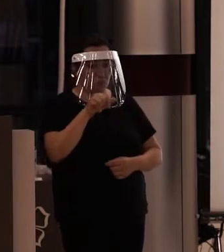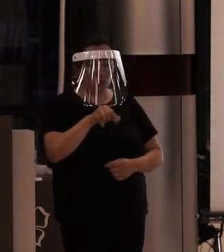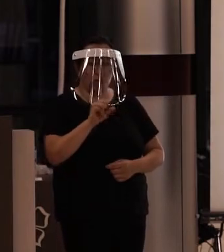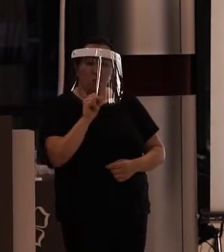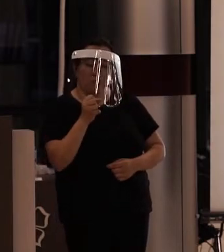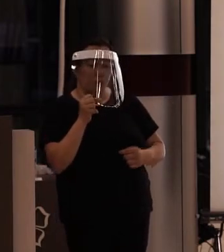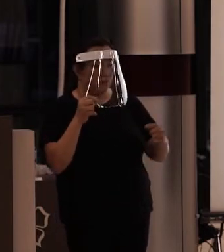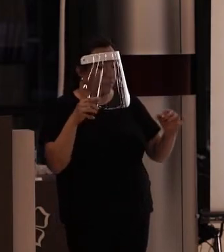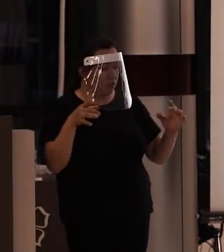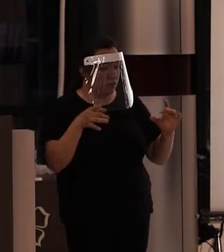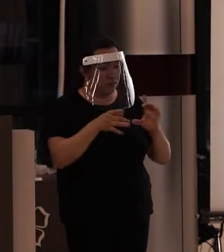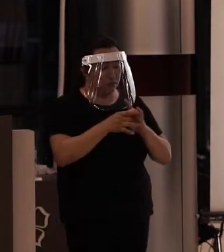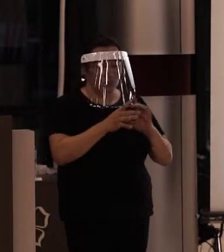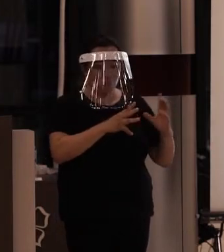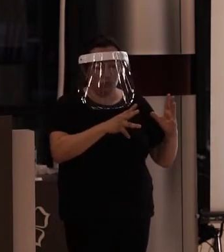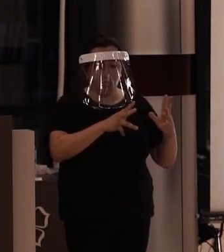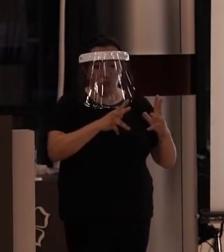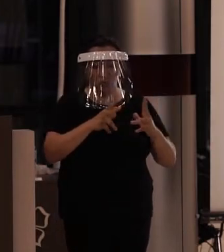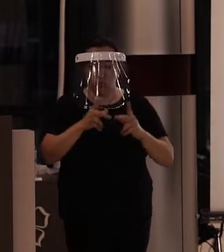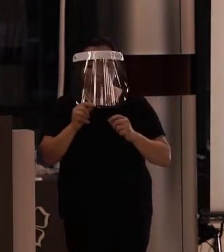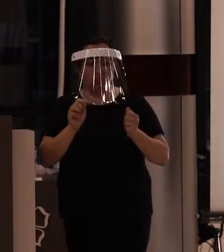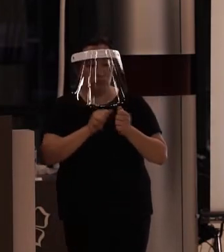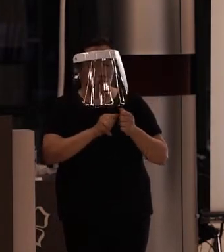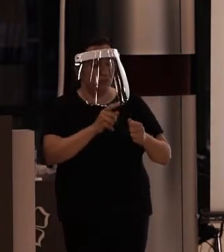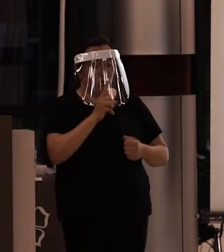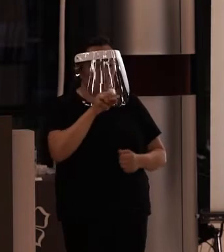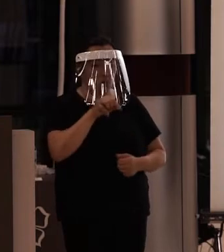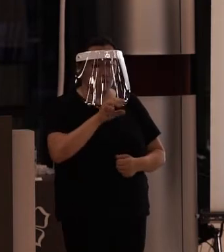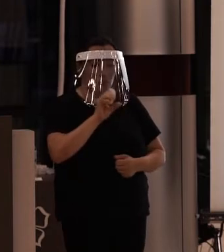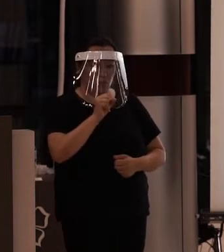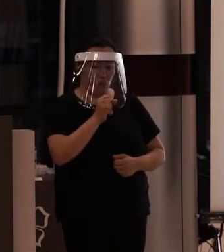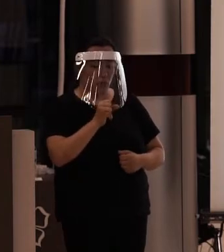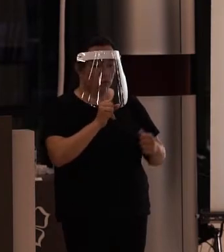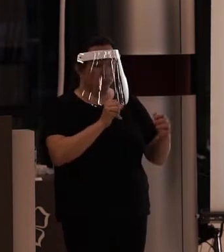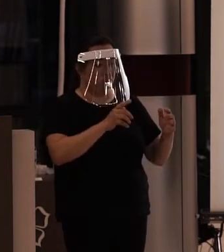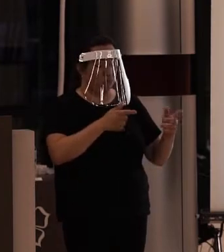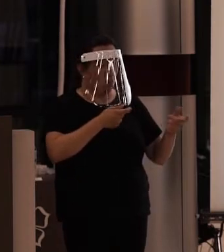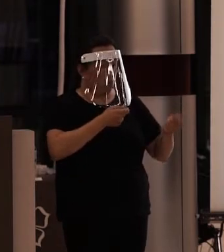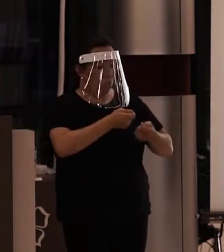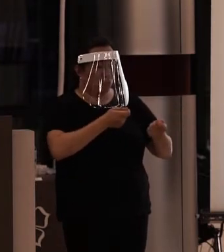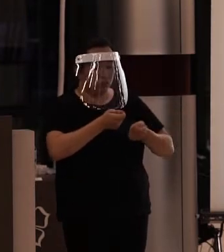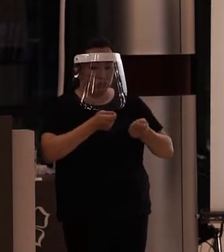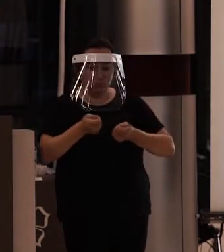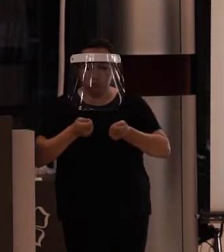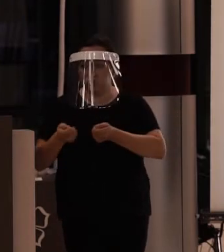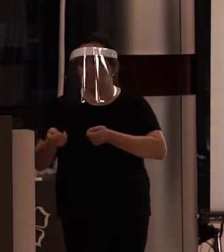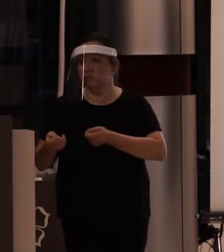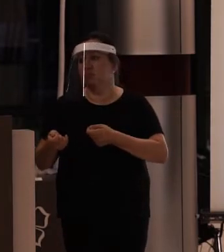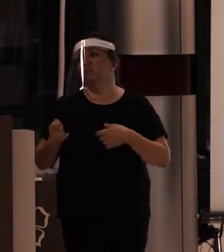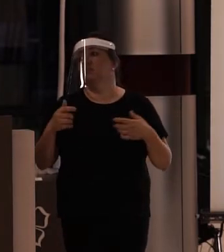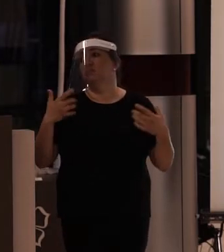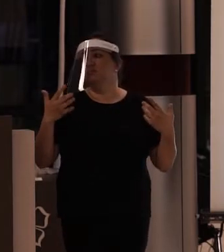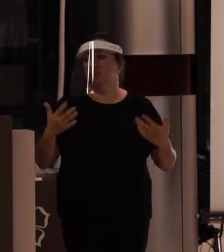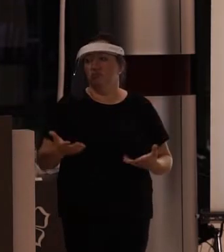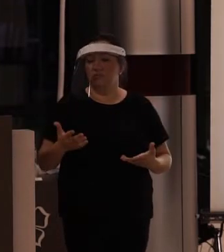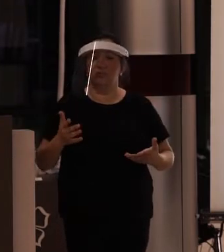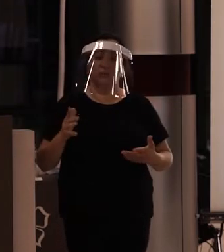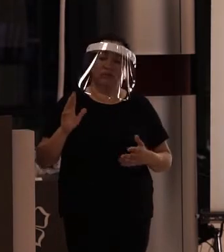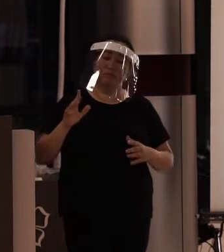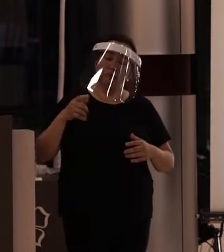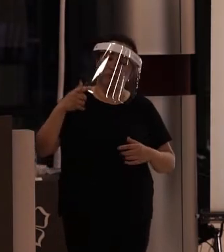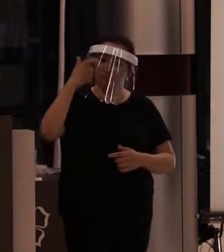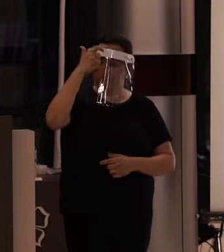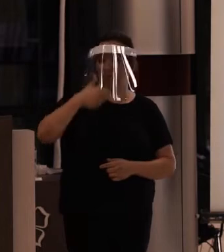e todas as inspeções estão com 0,8. Então você consegue ter essa comparação. Logicamente que aí vai uma certa